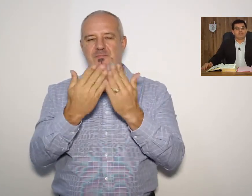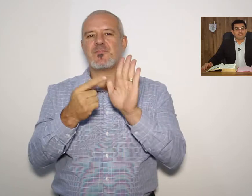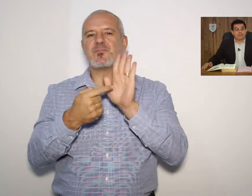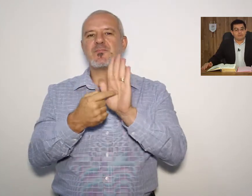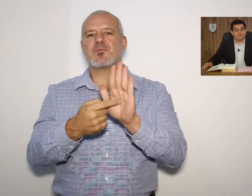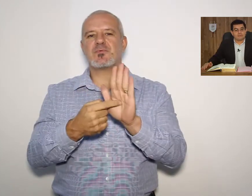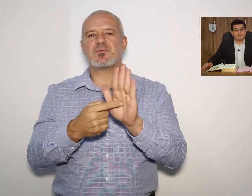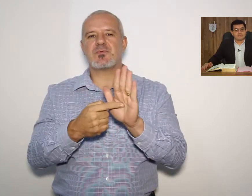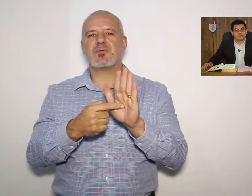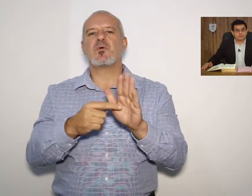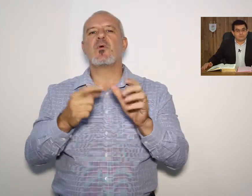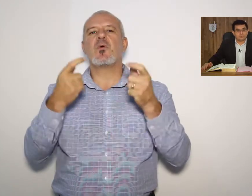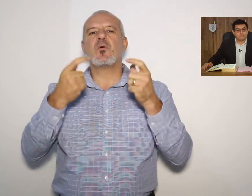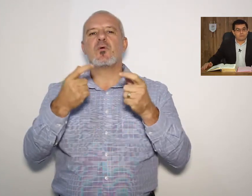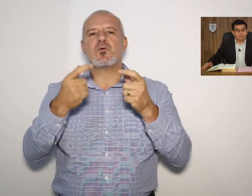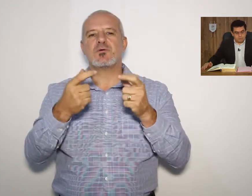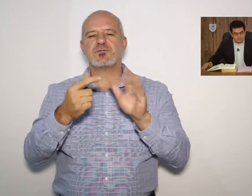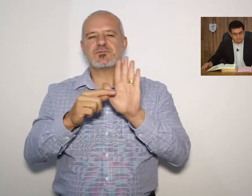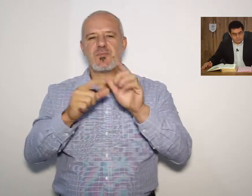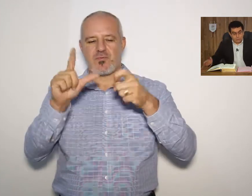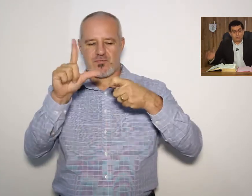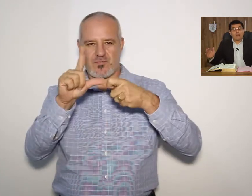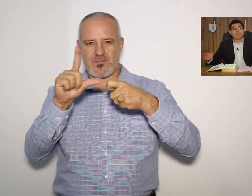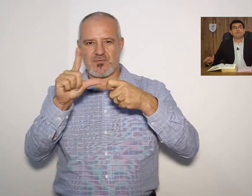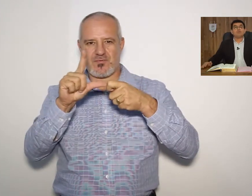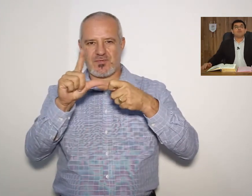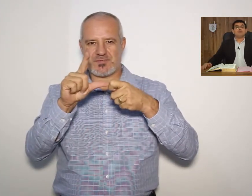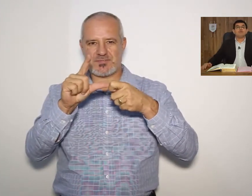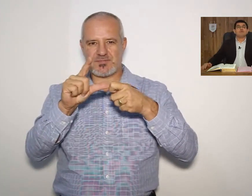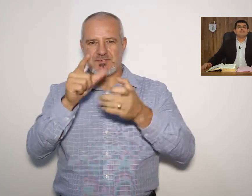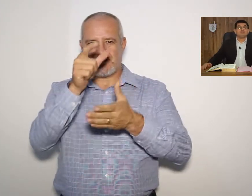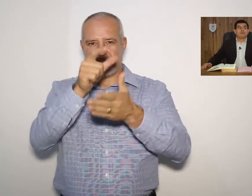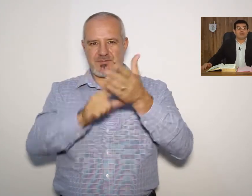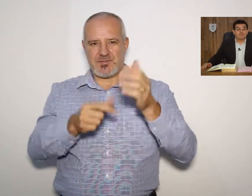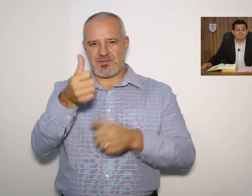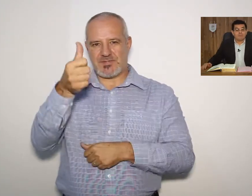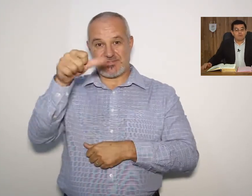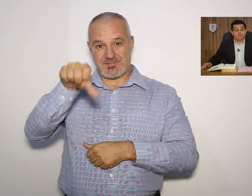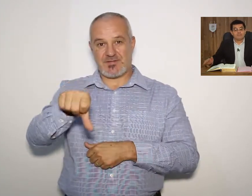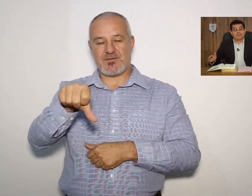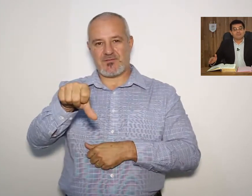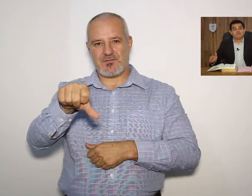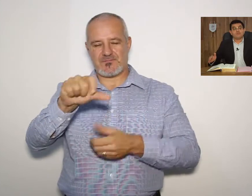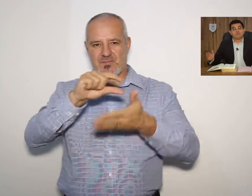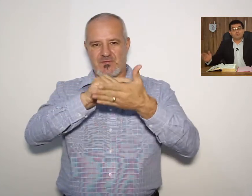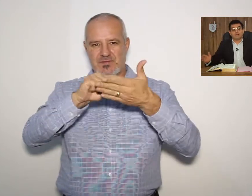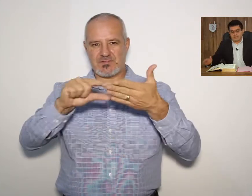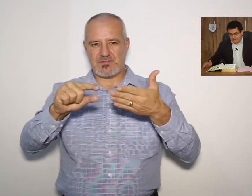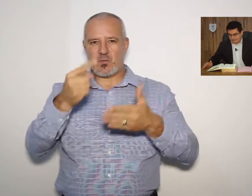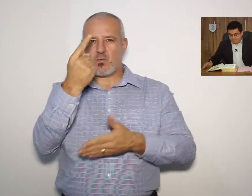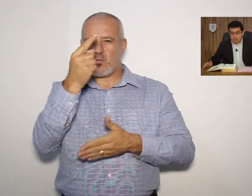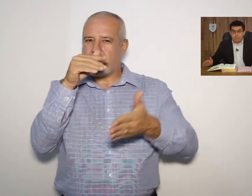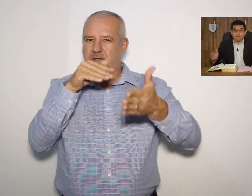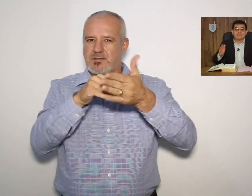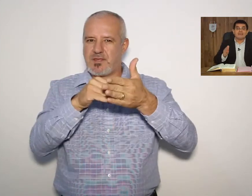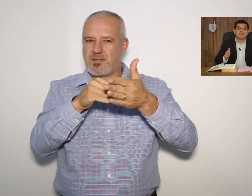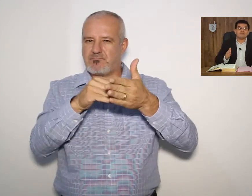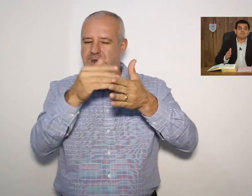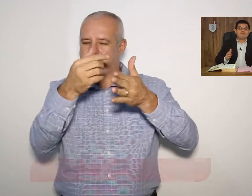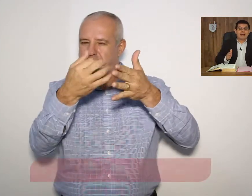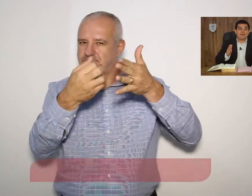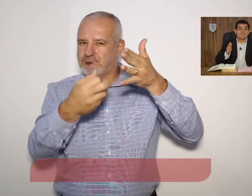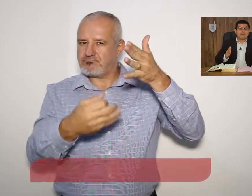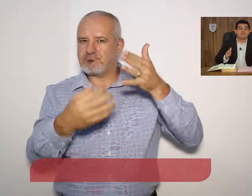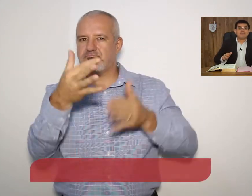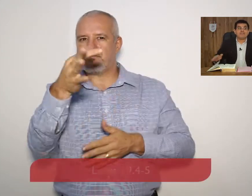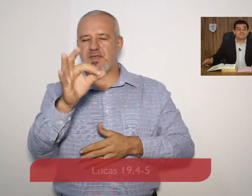o Evangelho escrito por São Lucas, no capítulo de número 19, os versos de 1 a 10. Nós